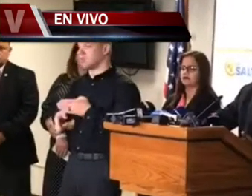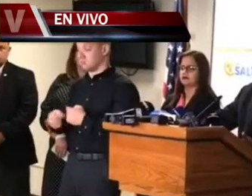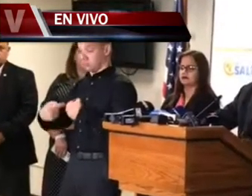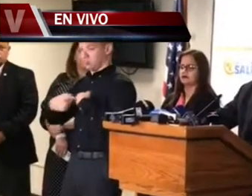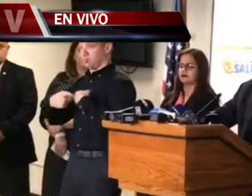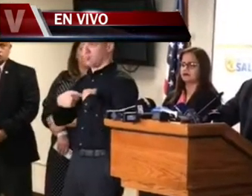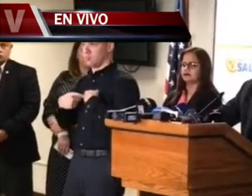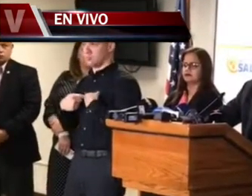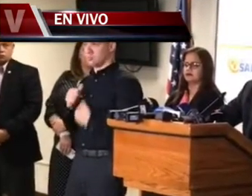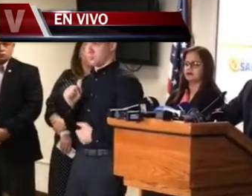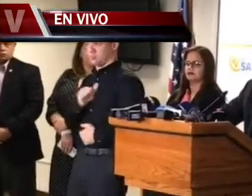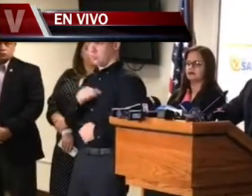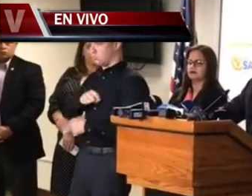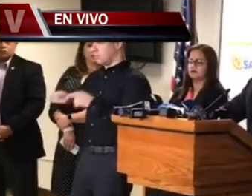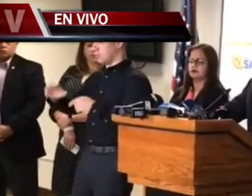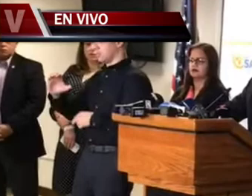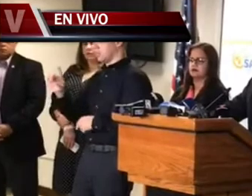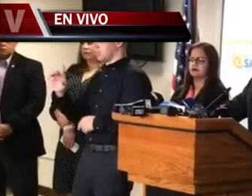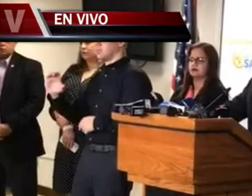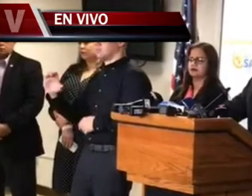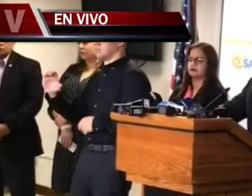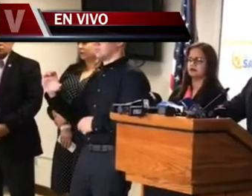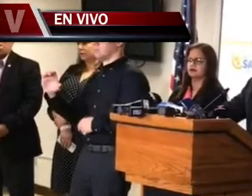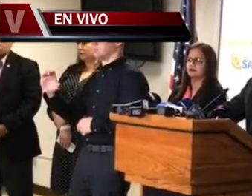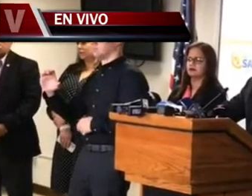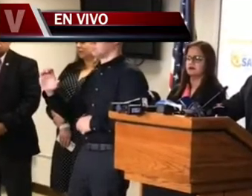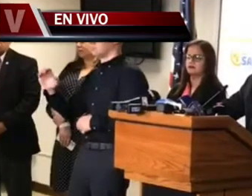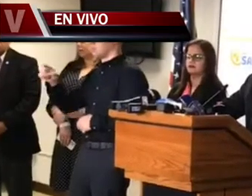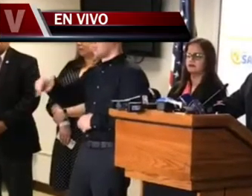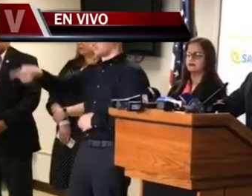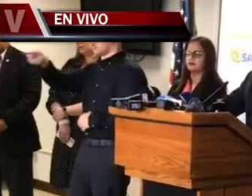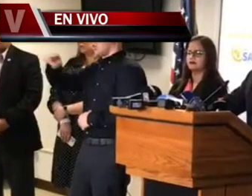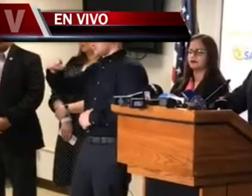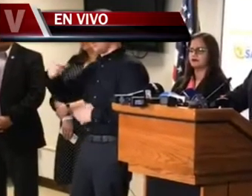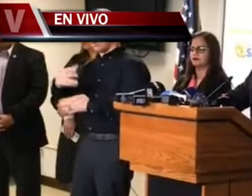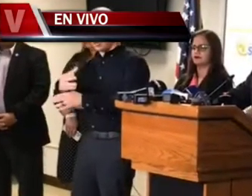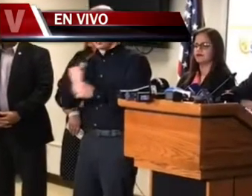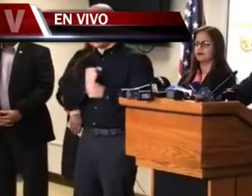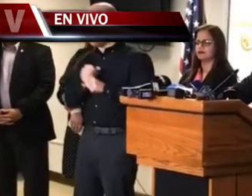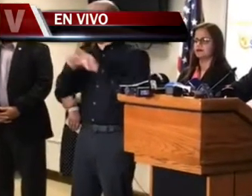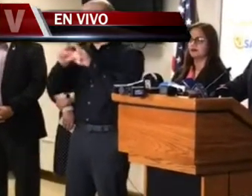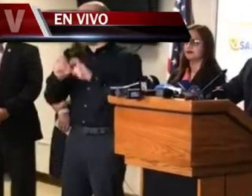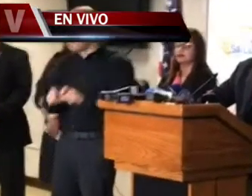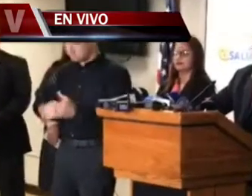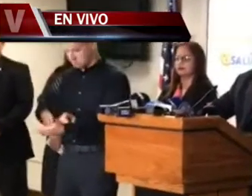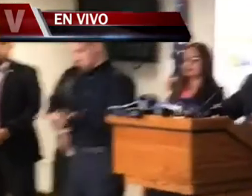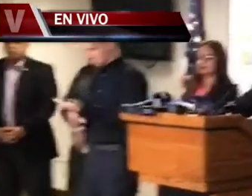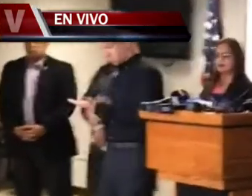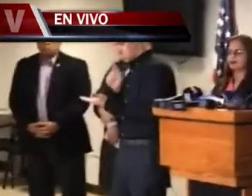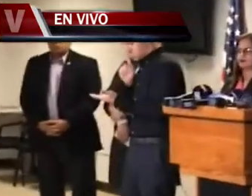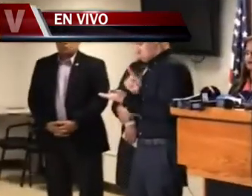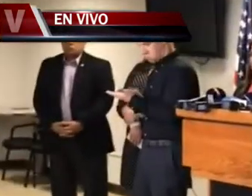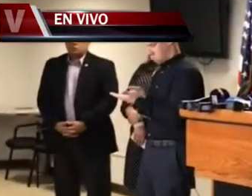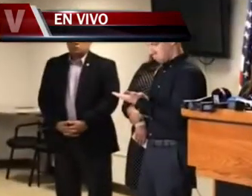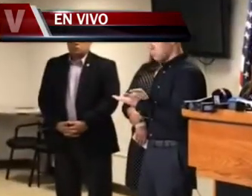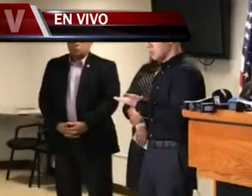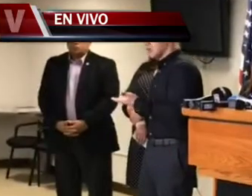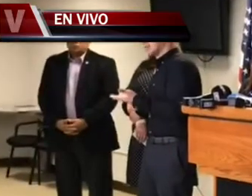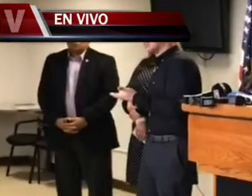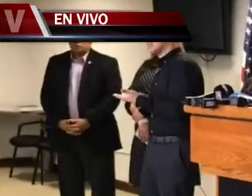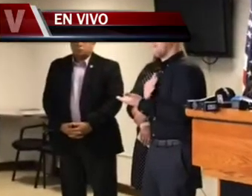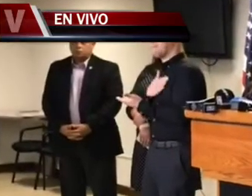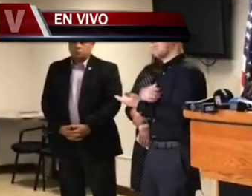personalmente llamé al CDC, donde procesan esta muestra, para que tengan una prioridad, ya que son los primeros